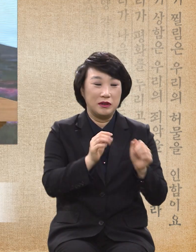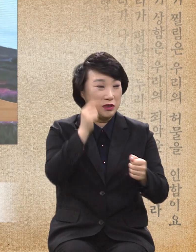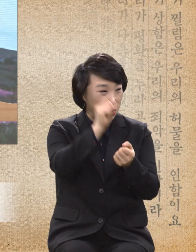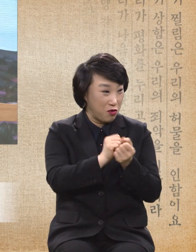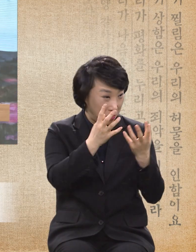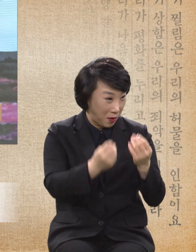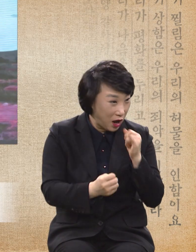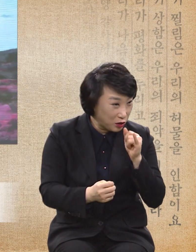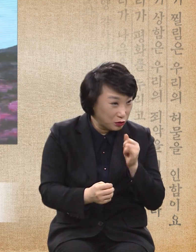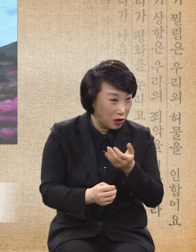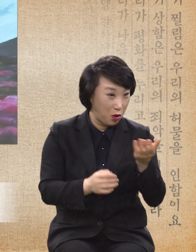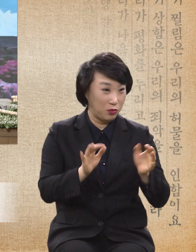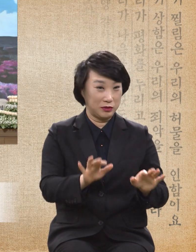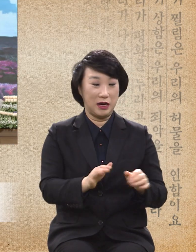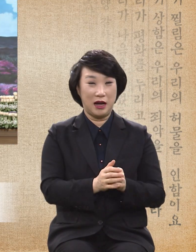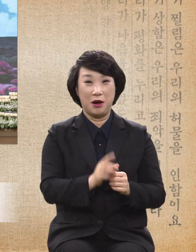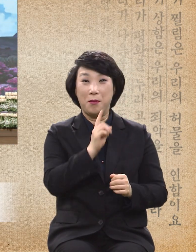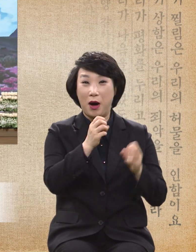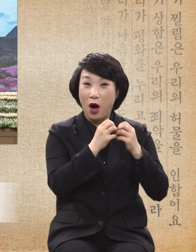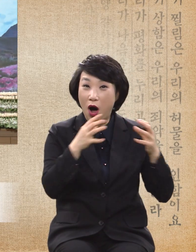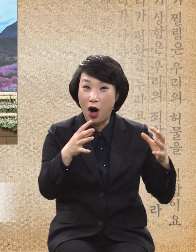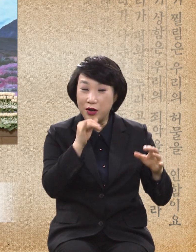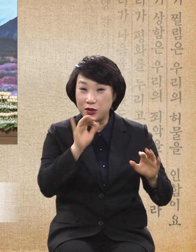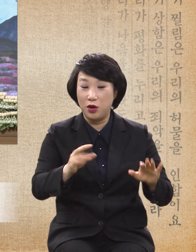군사과학은 세계를 다